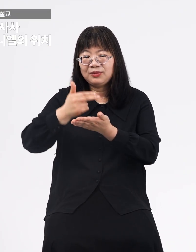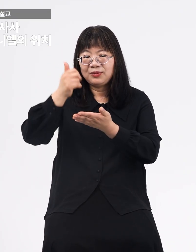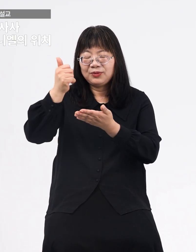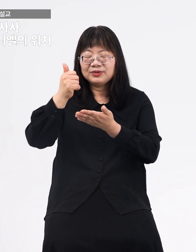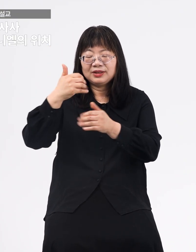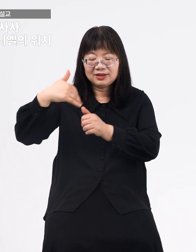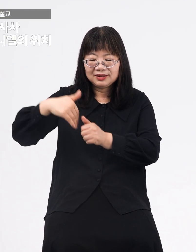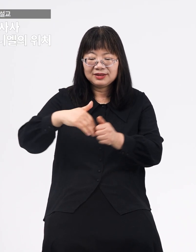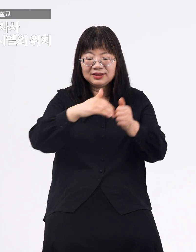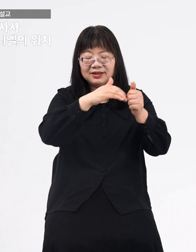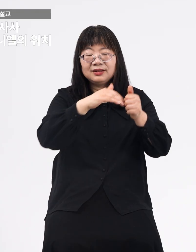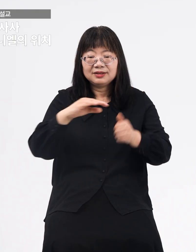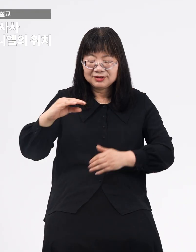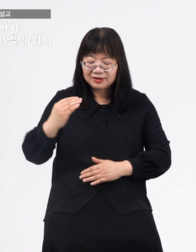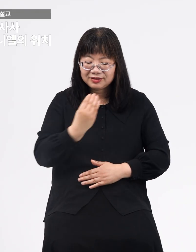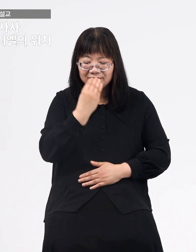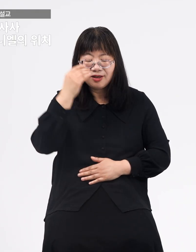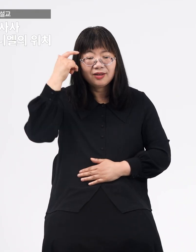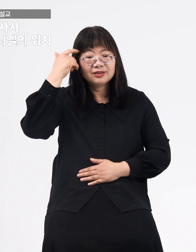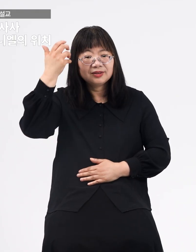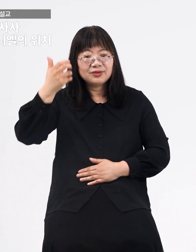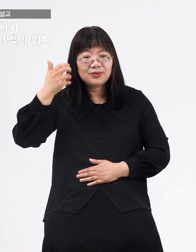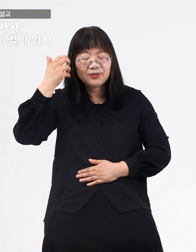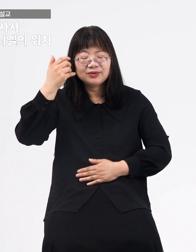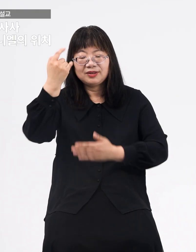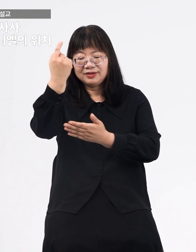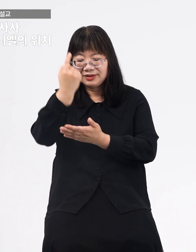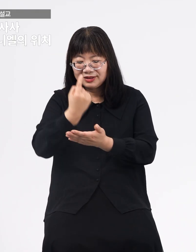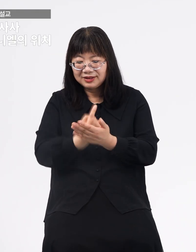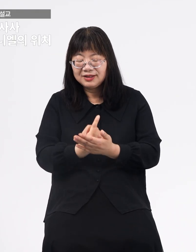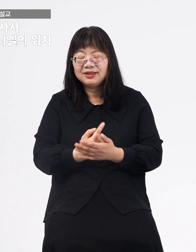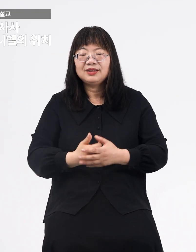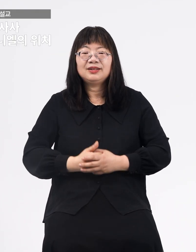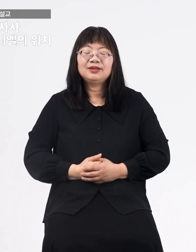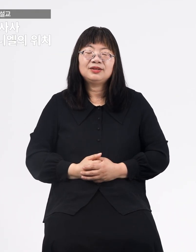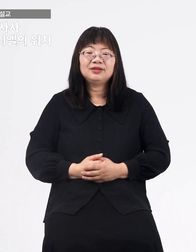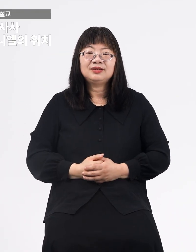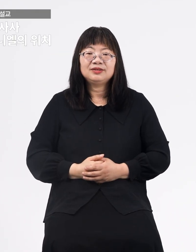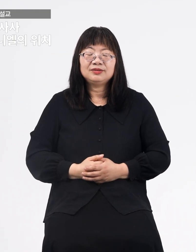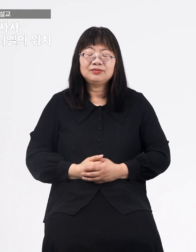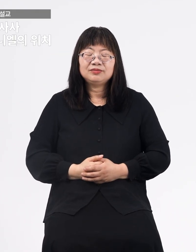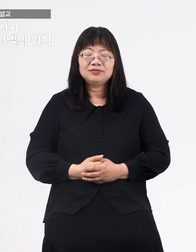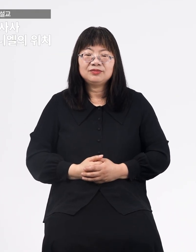주에 보내신 성령이 오셨네.